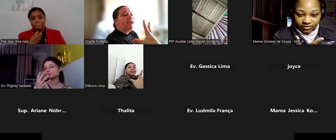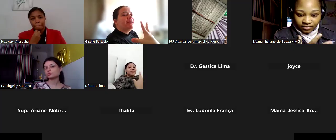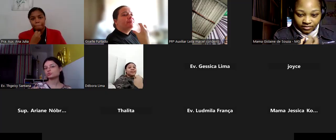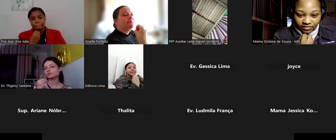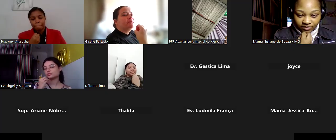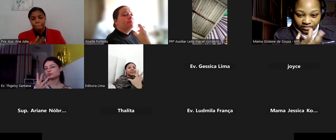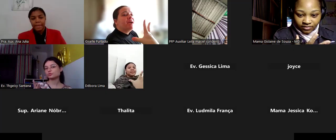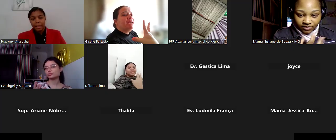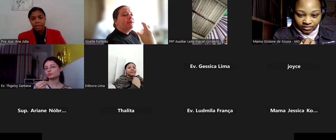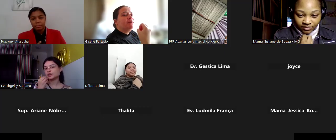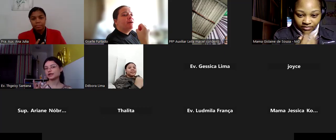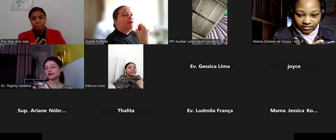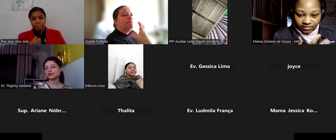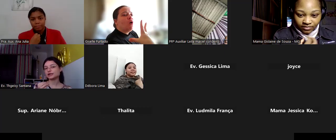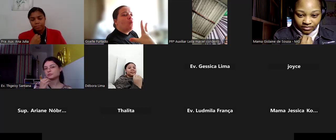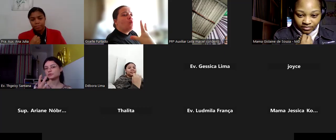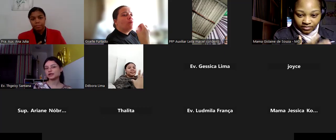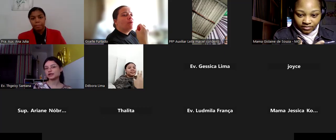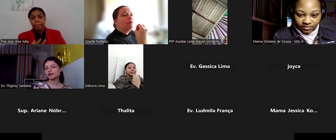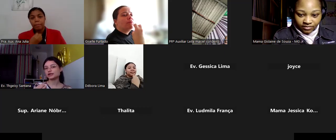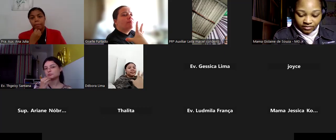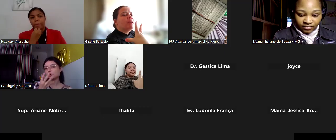Bem, bem, bom, bem.